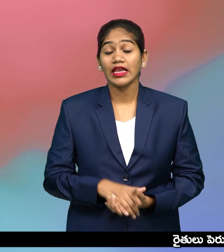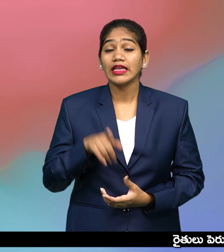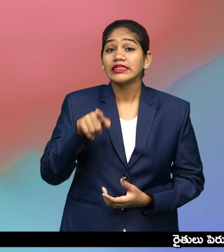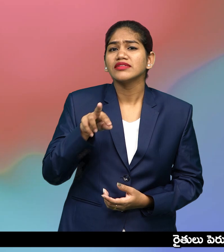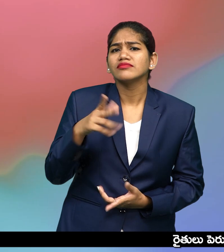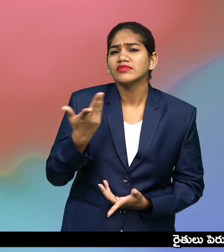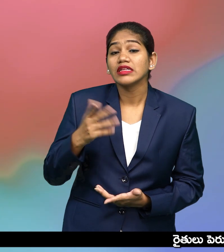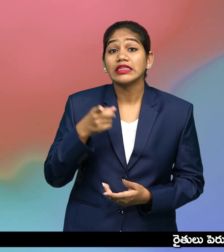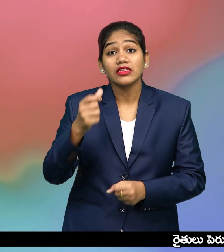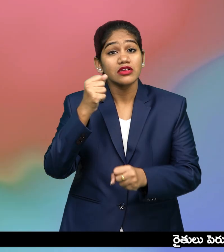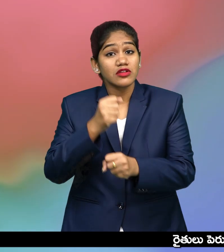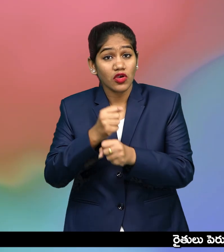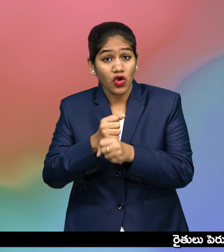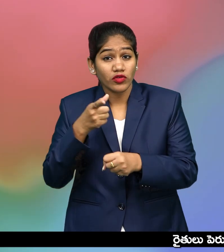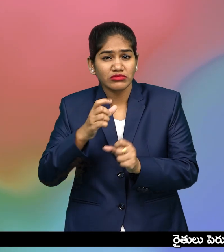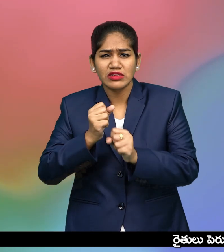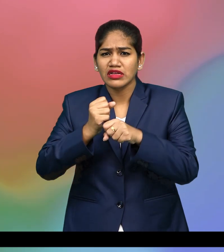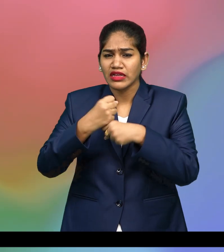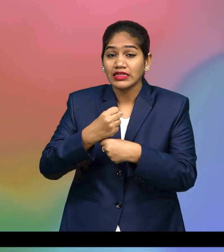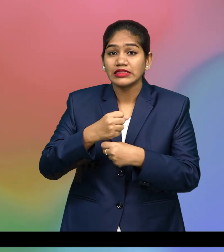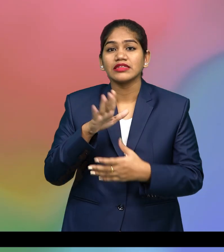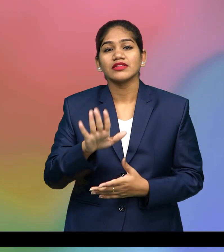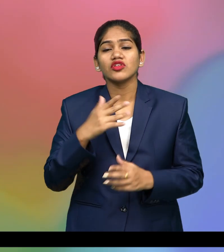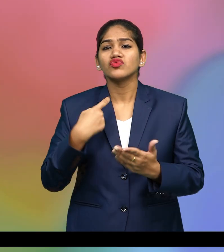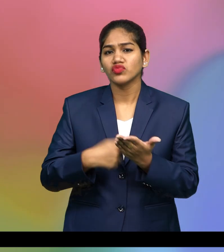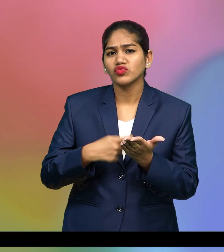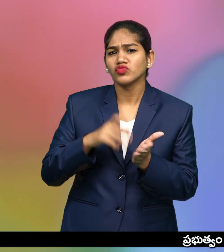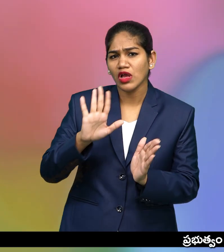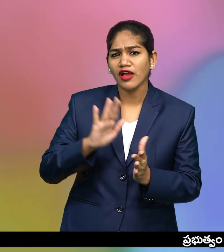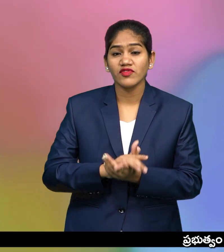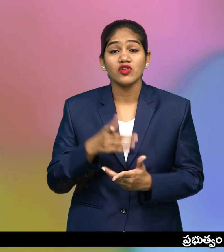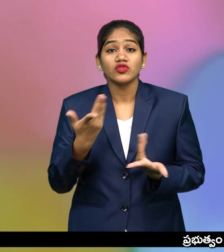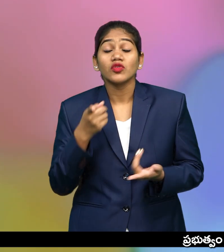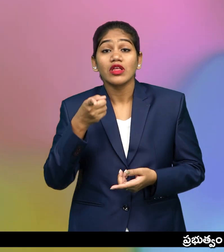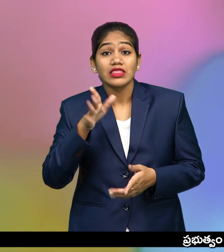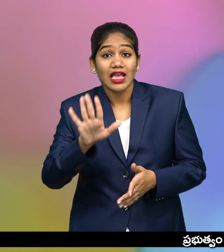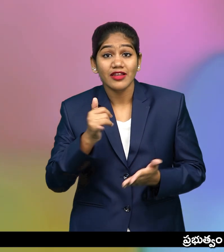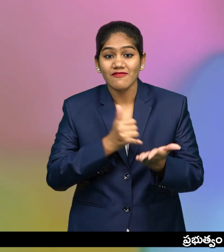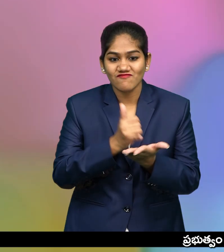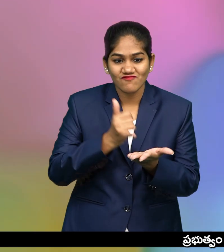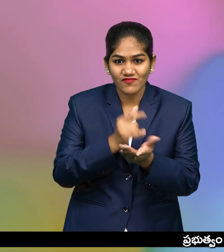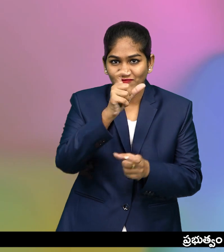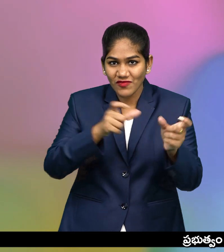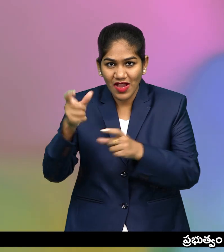రైతులు పెరుగుతున్న ఆహార ధాన్యాలను ఉత్పత్తి చేసేలా ప్రభుత్వం పరిస్థితులను సృష్టిస్తుంది.